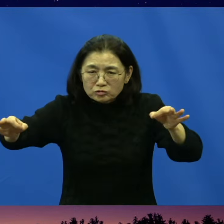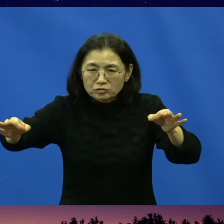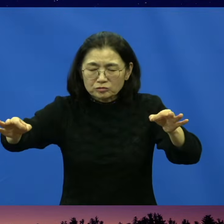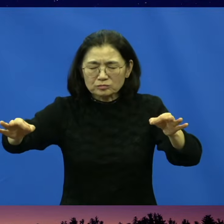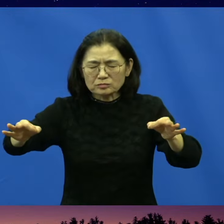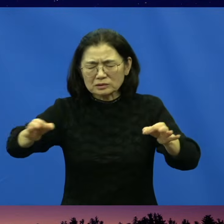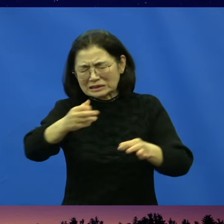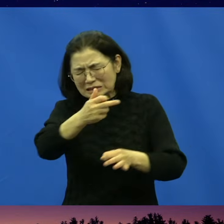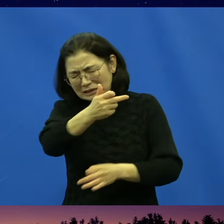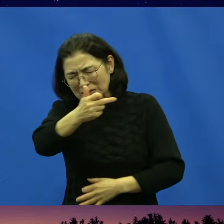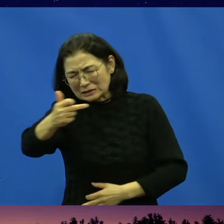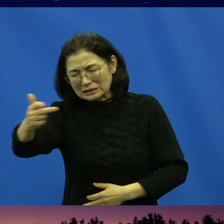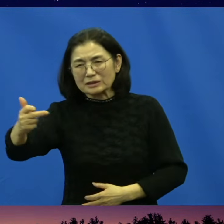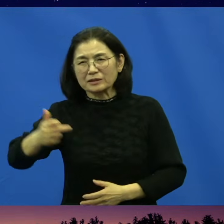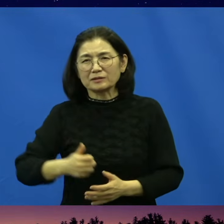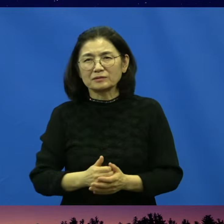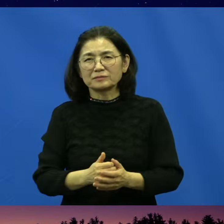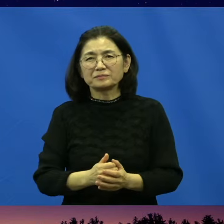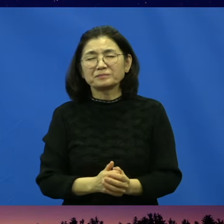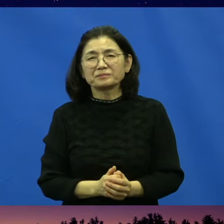드렸습니다.